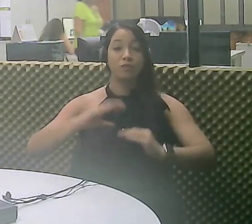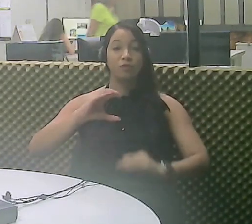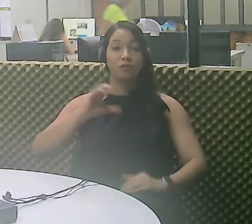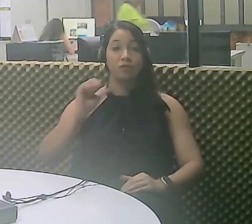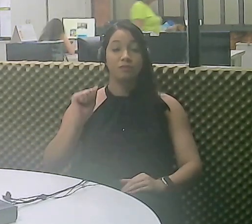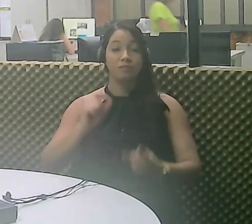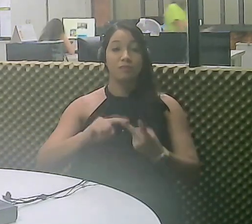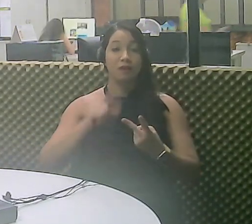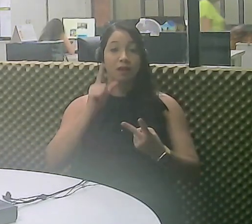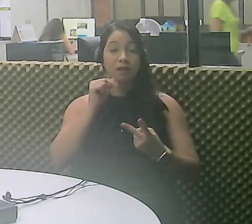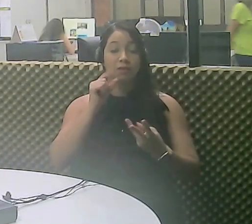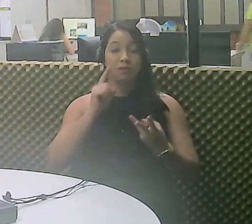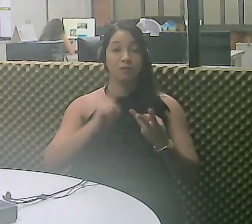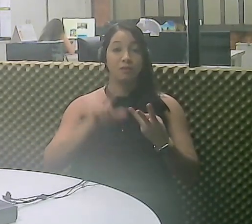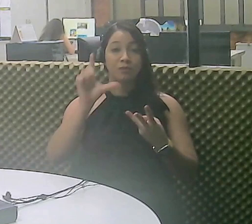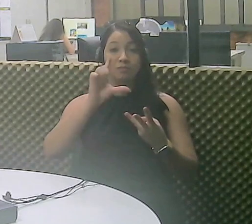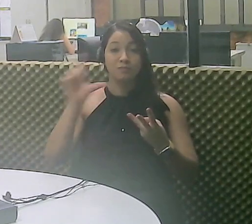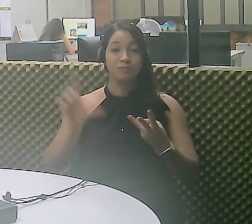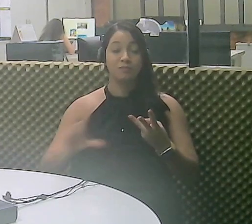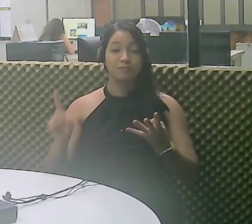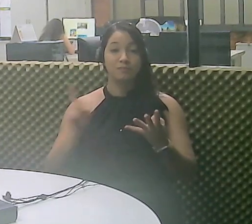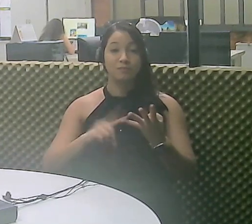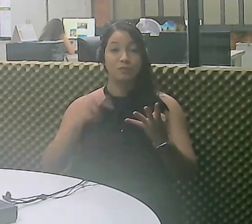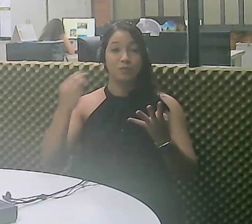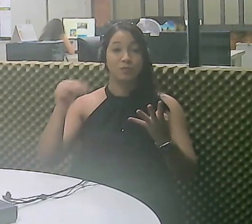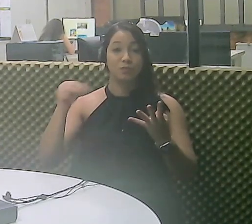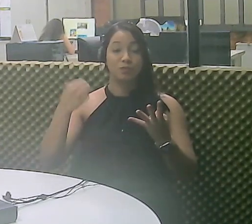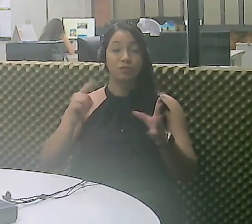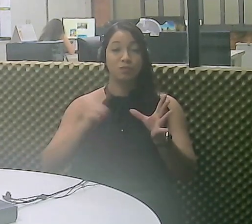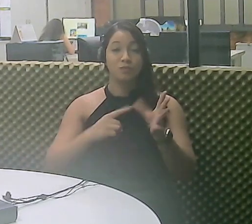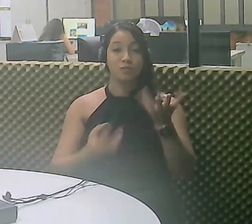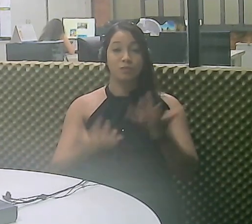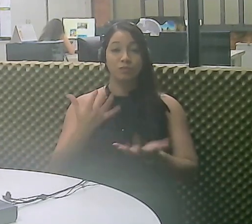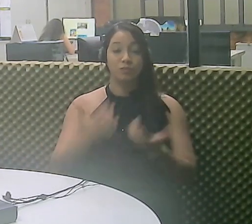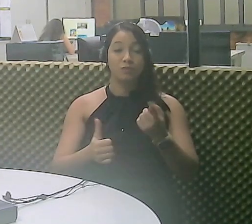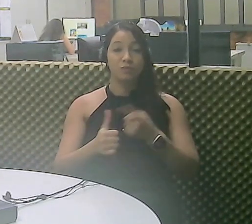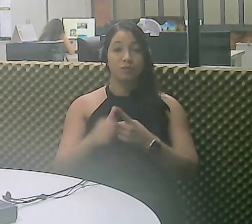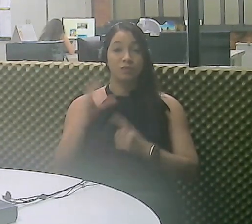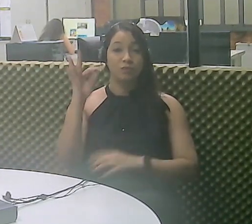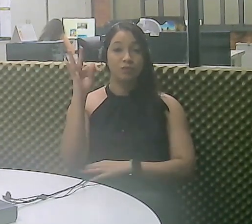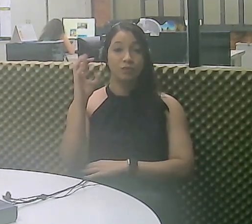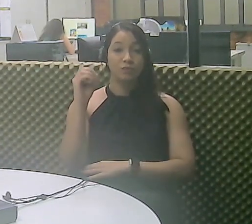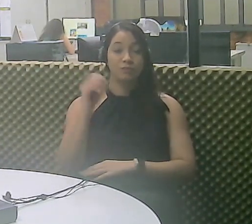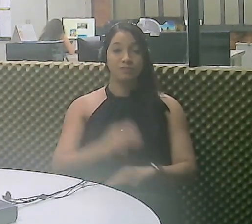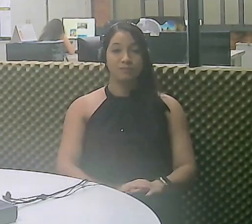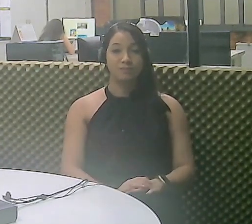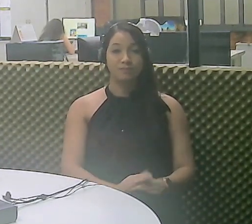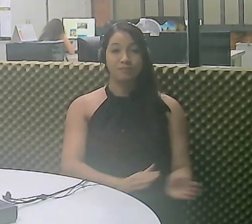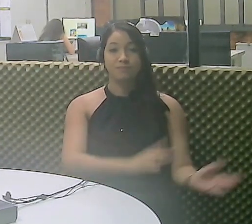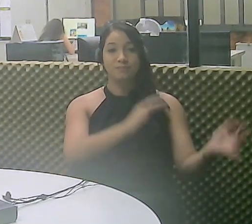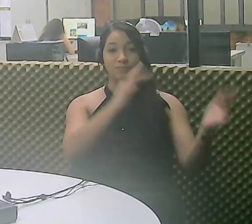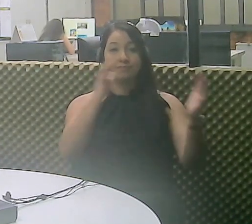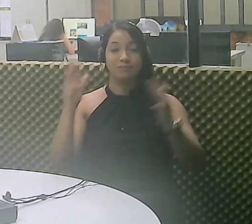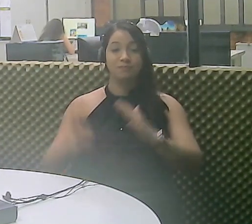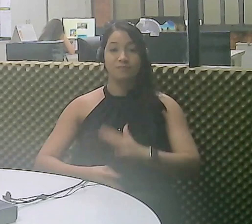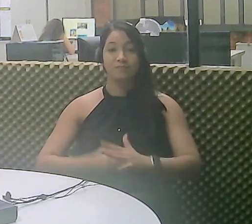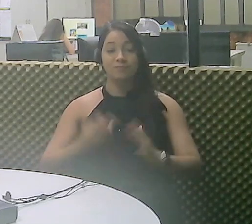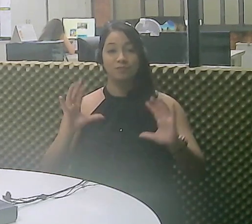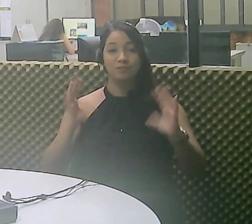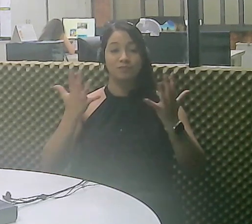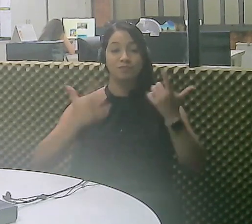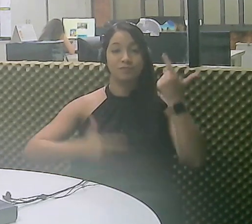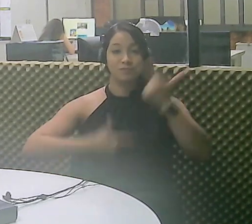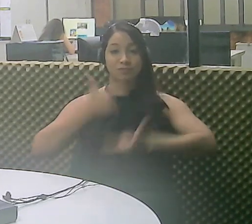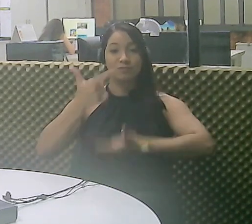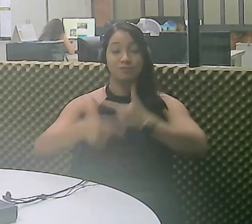Alegre, Lagoinha, Luizote, Morumbi, Planalto e Tocantins. Durante o segundo mega feirão de